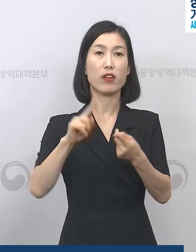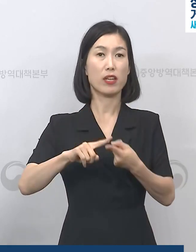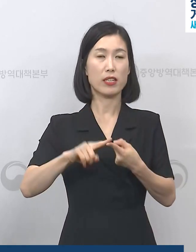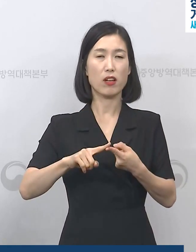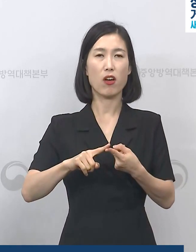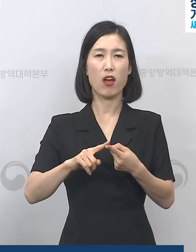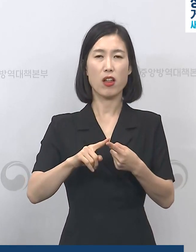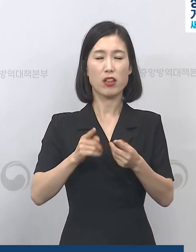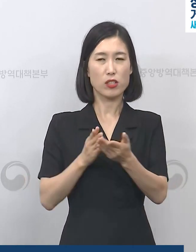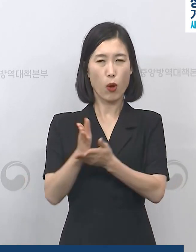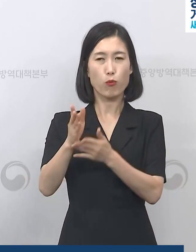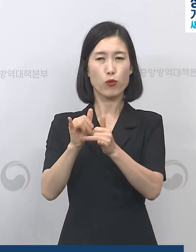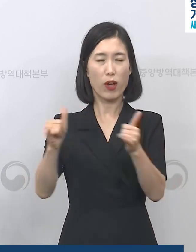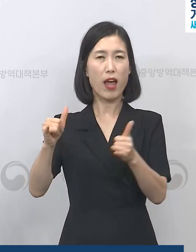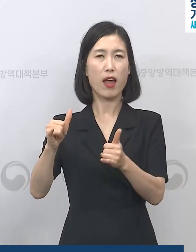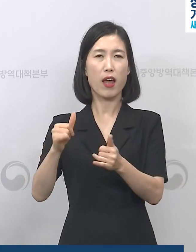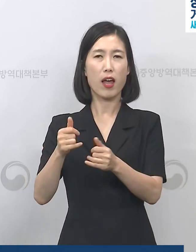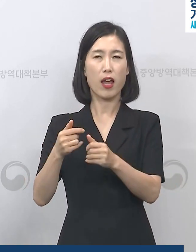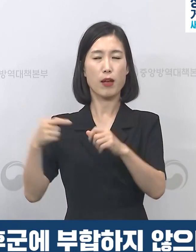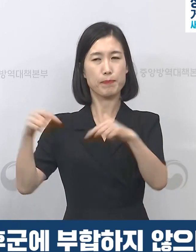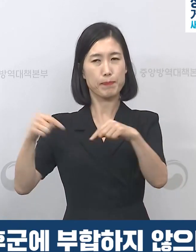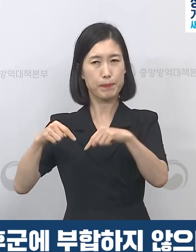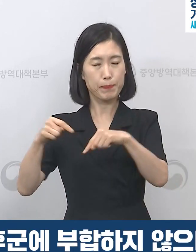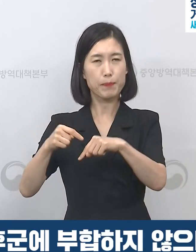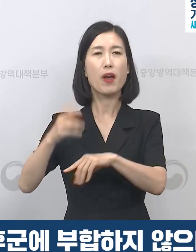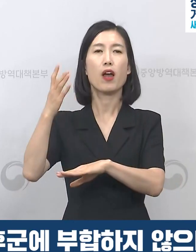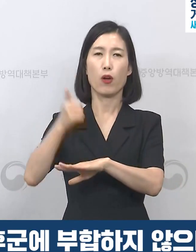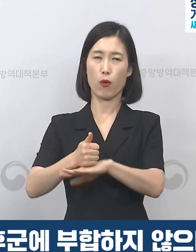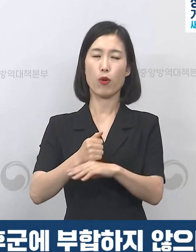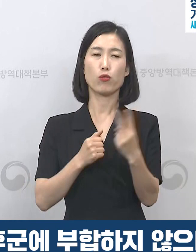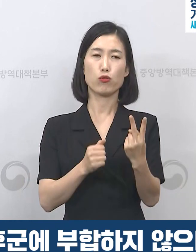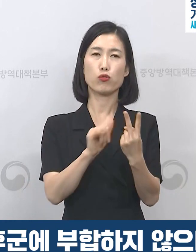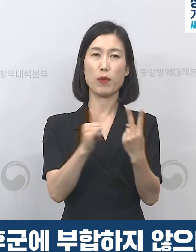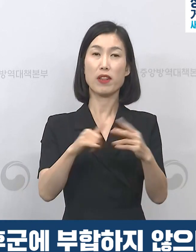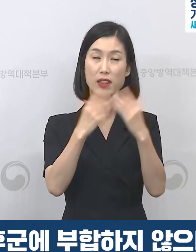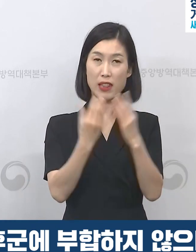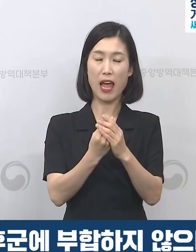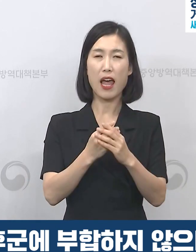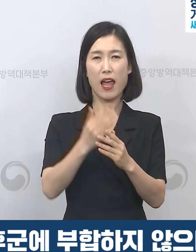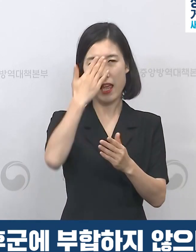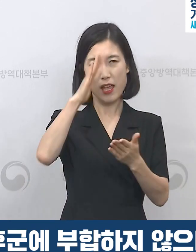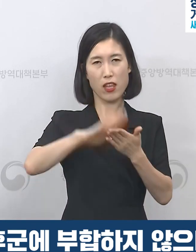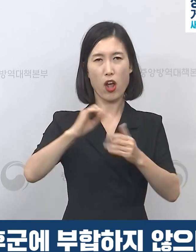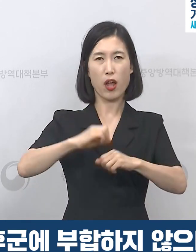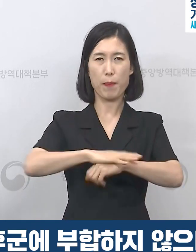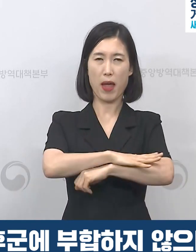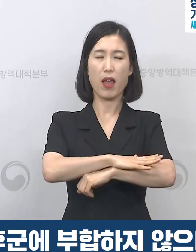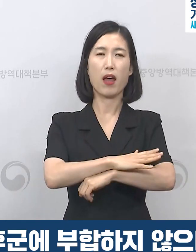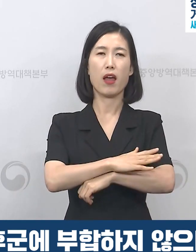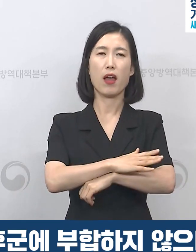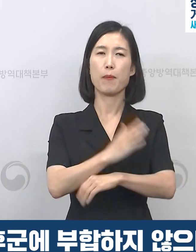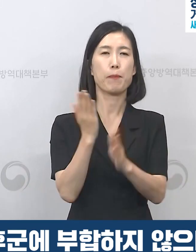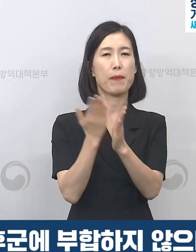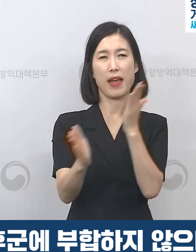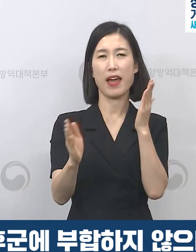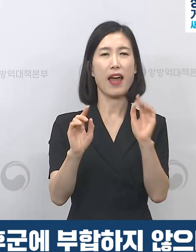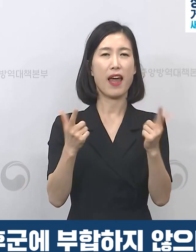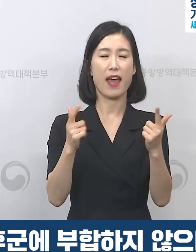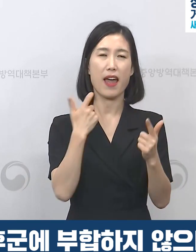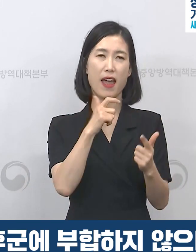대해 전문가 자문단 검토 결과 두 사례 모두 다기관 염증 증후군에 부합하지